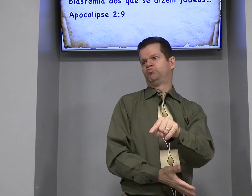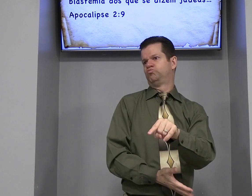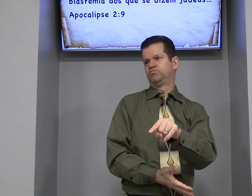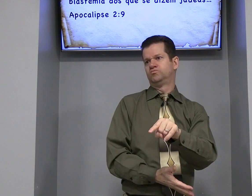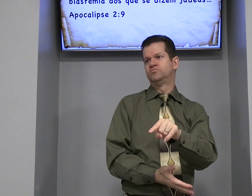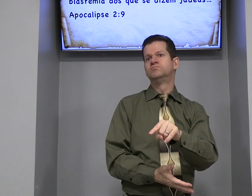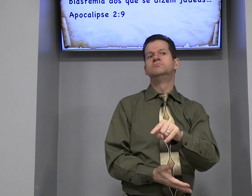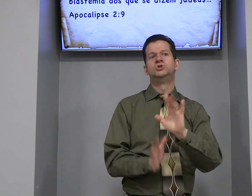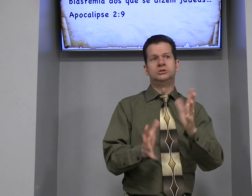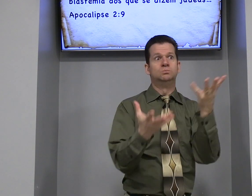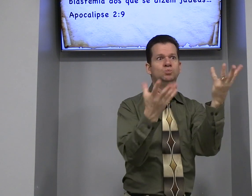novos